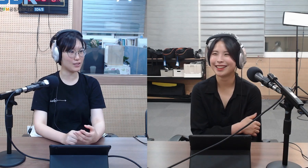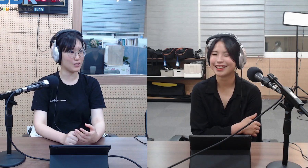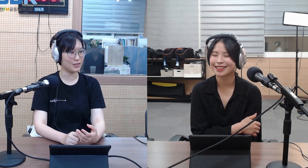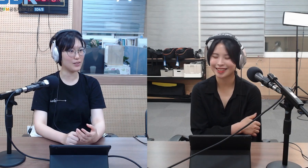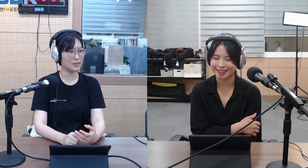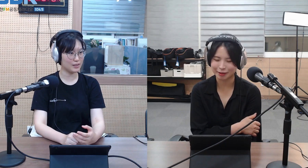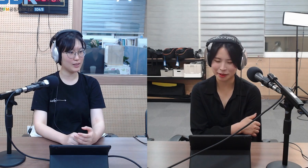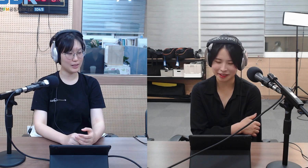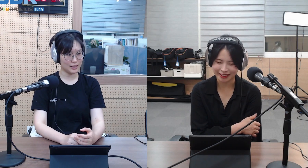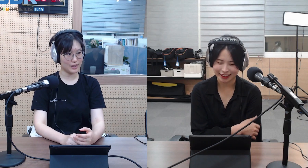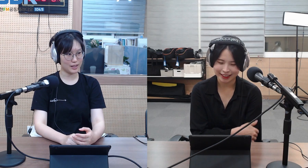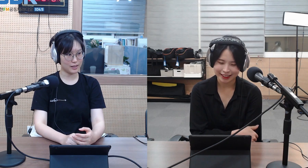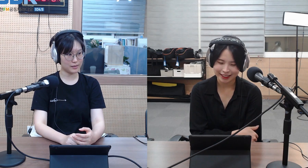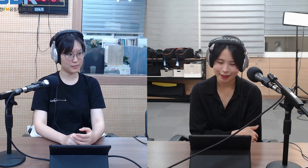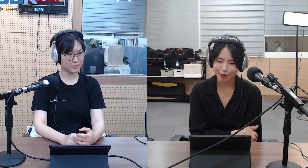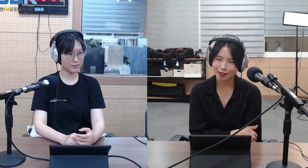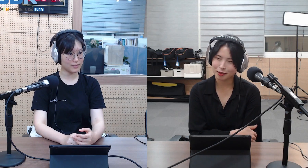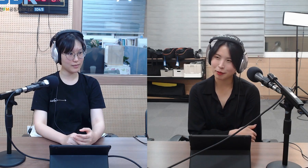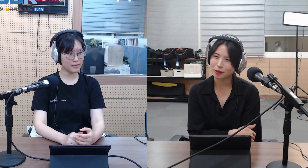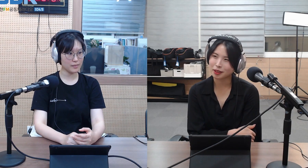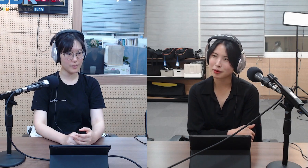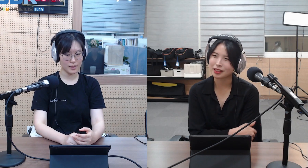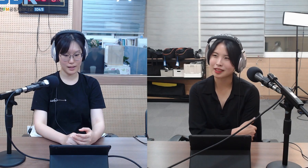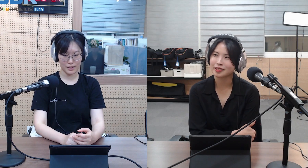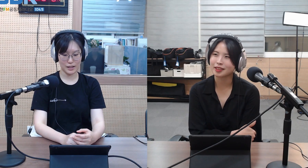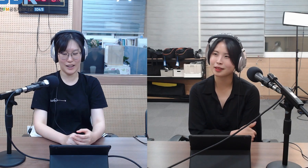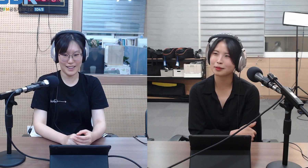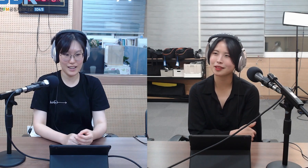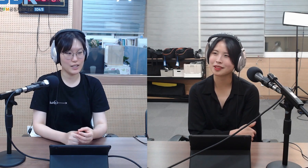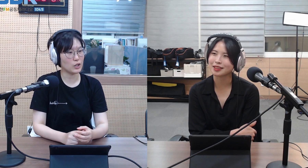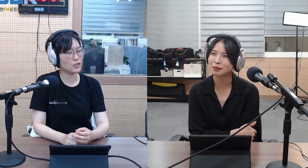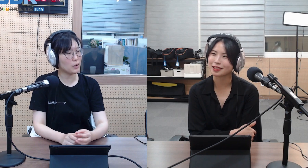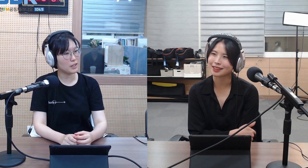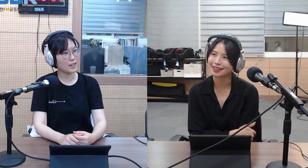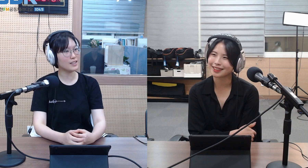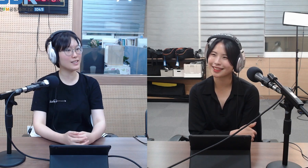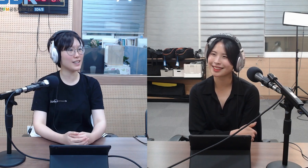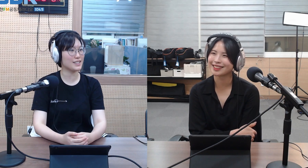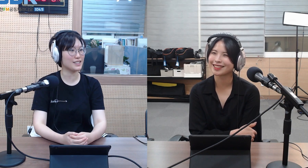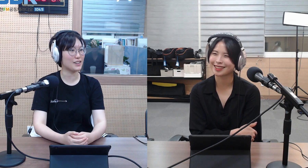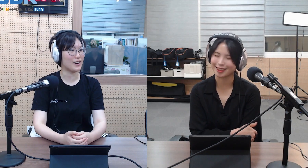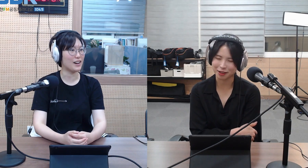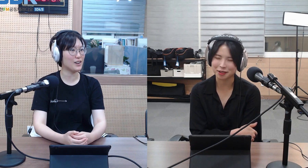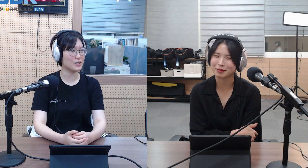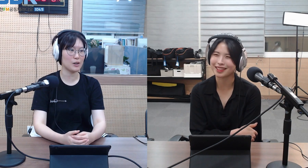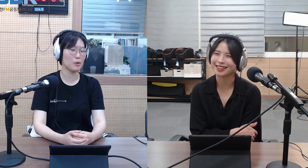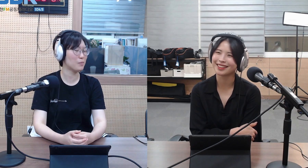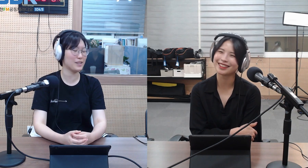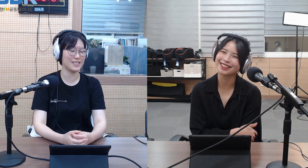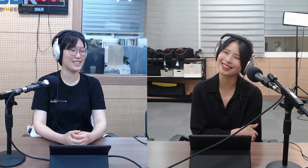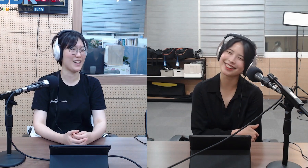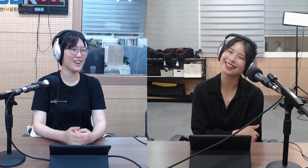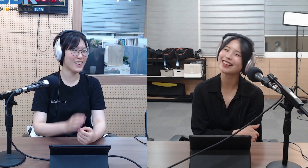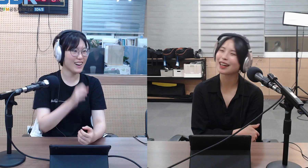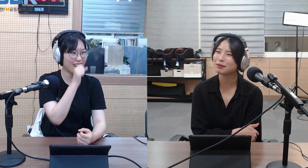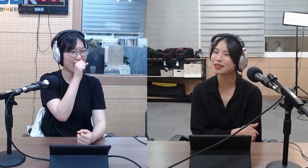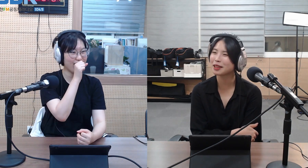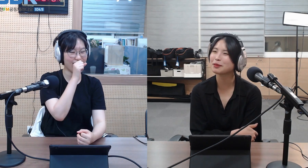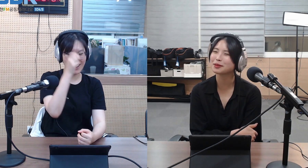배워왔어가지고. 그러면 네. 숫자도 한번 해볼까요? 1부터 절 설마 테스트 하시는 건가요? 그런 겁니다. 절 못 믿으세요? 한번